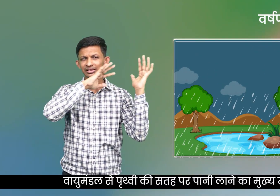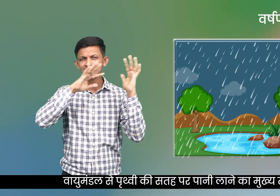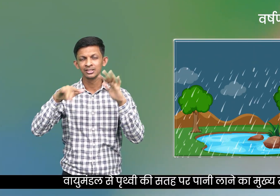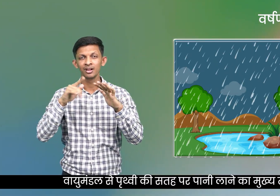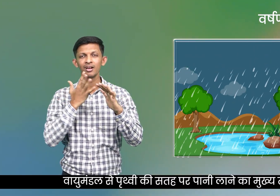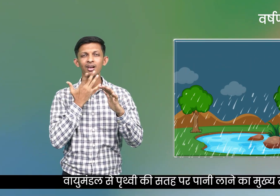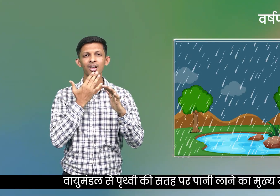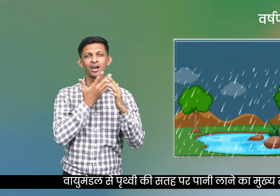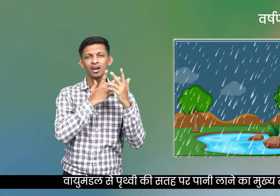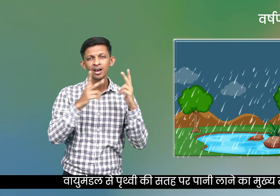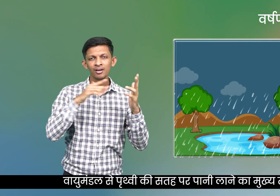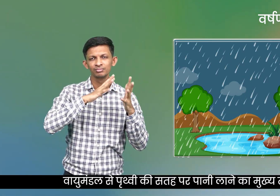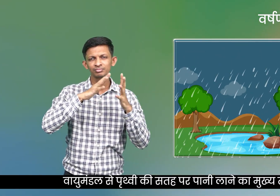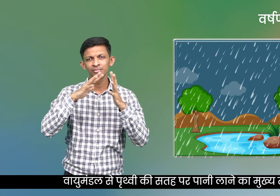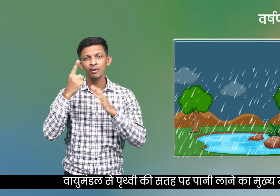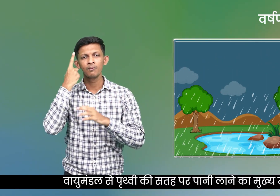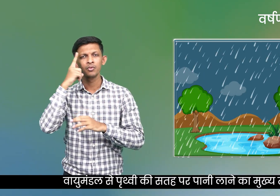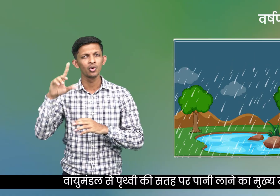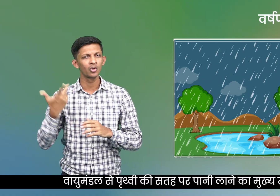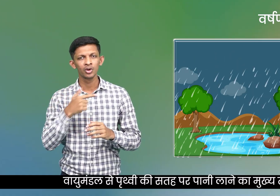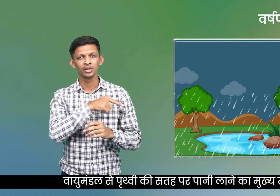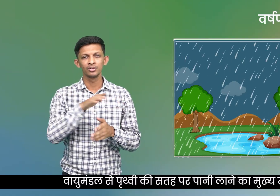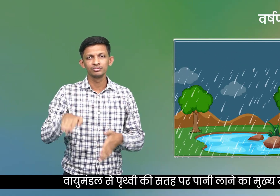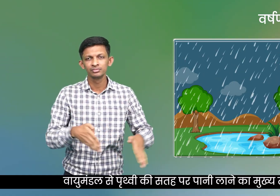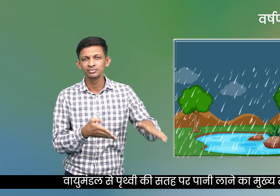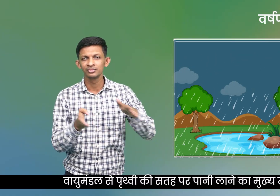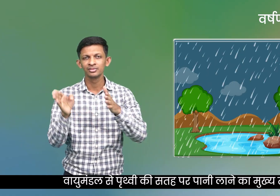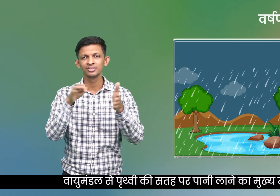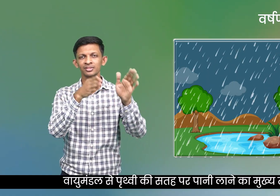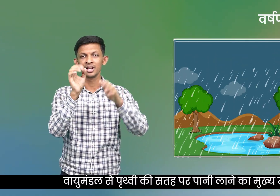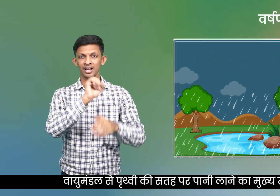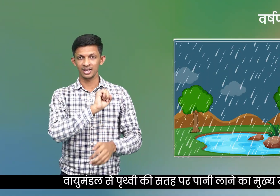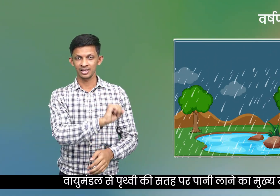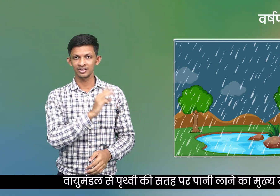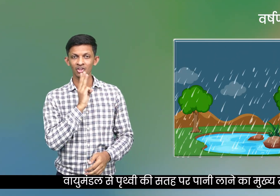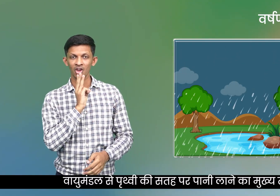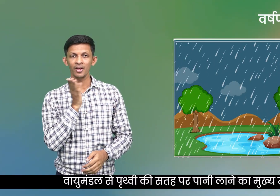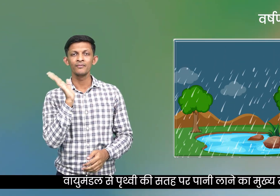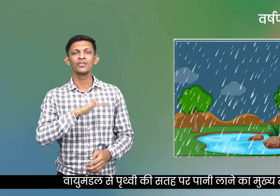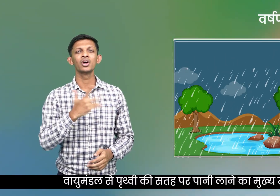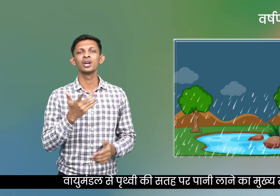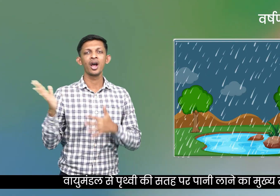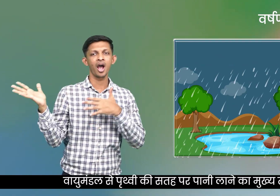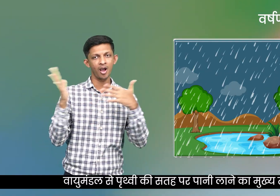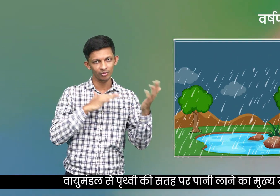वायुमंडल से पृथ्वी की सतह पर पानी लाने का मुख्य तंत्र वर्षण